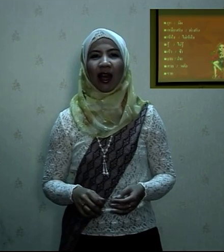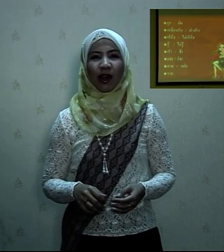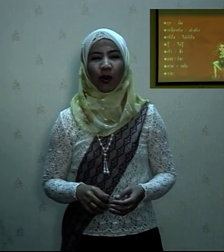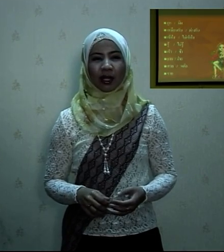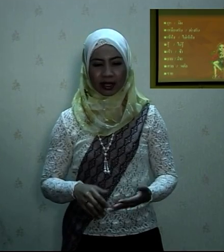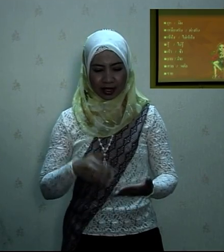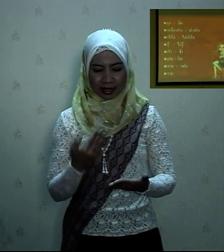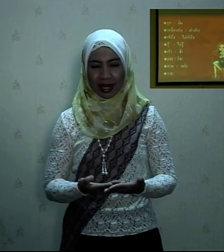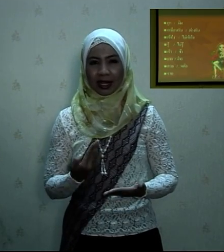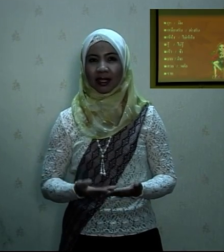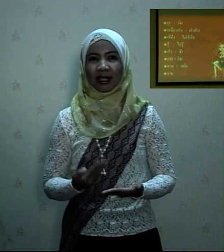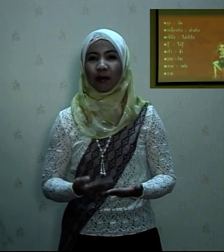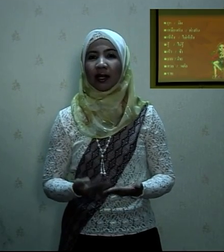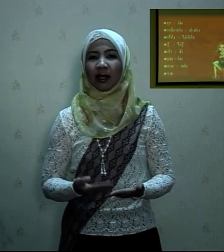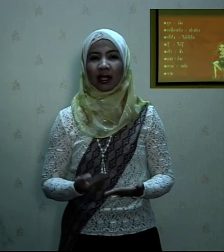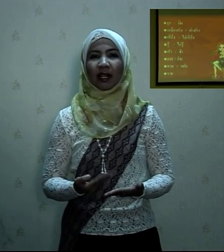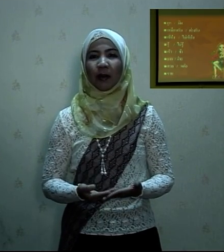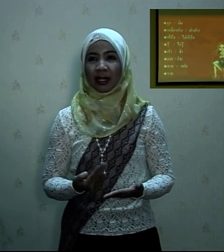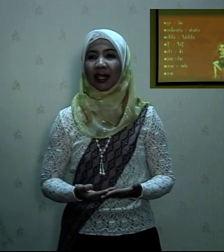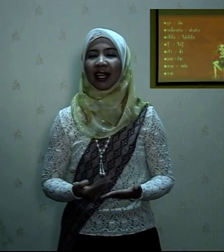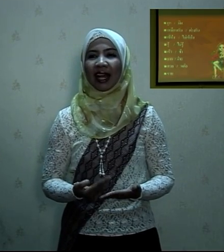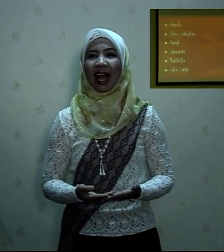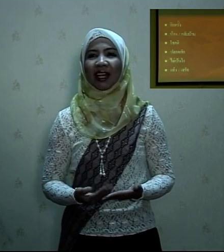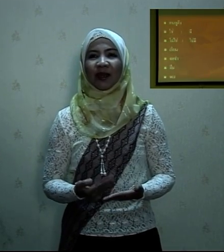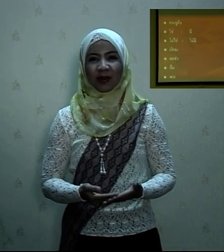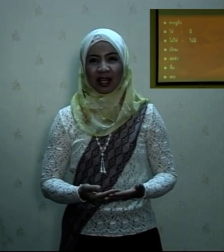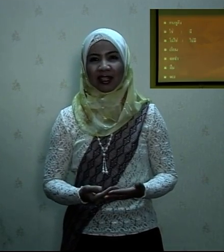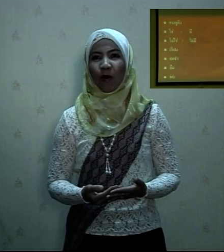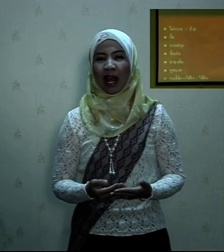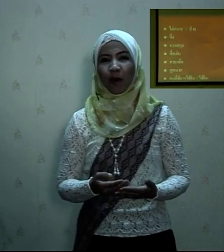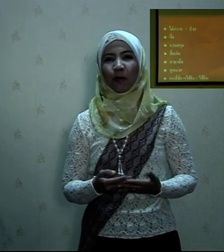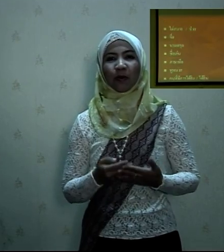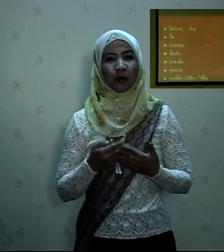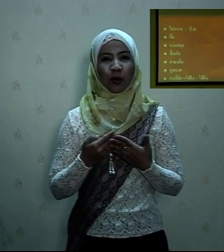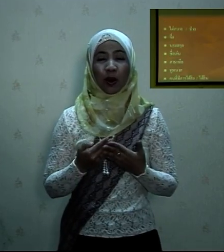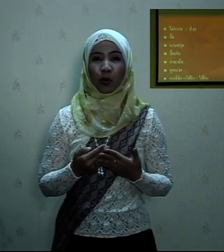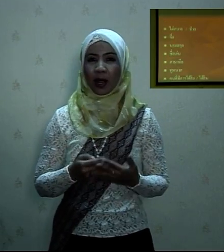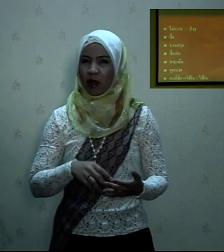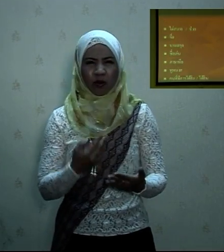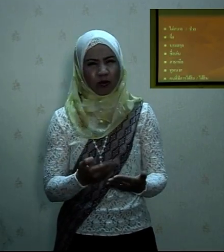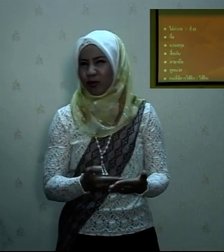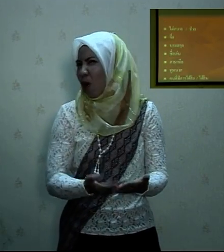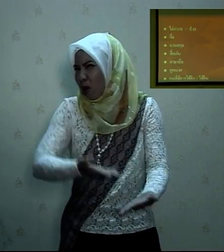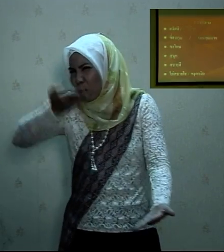รวยก็คือลักษณะก็คือตีมือก็คือเหมือนเงินเนี่ยนะคะแต่เวลาเราพูดว่ารวยก็รว